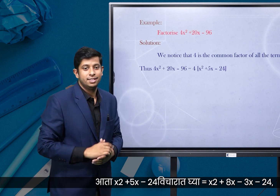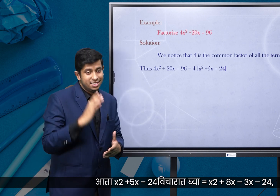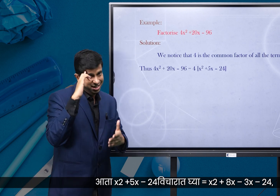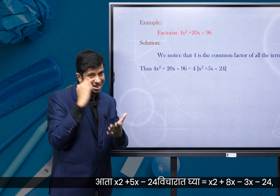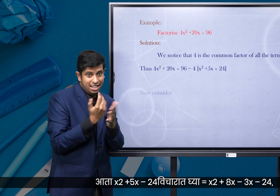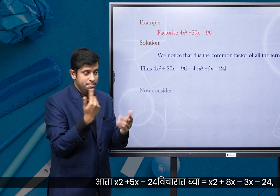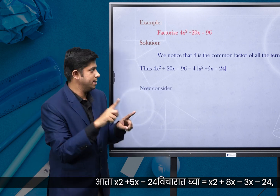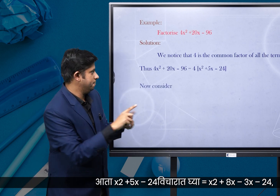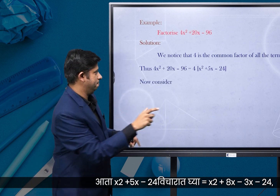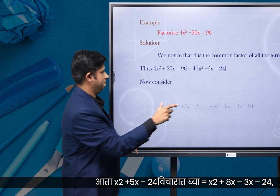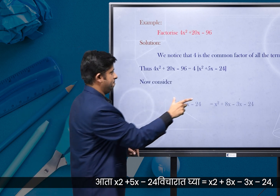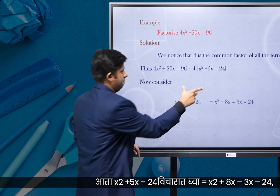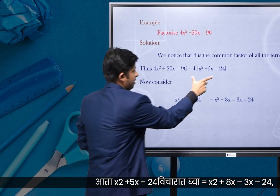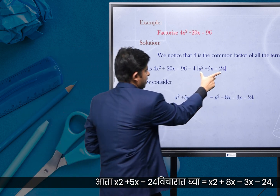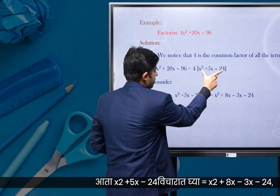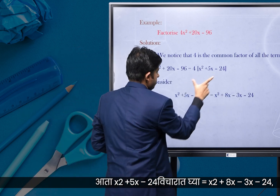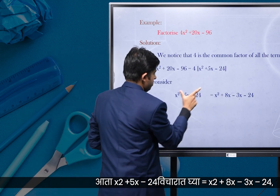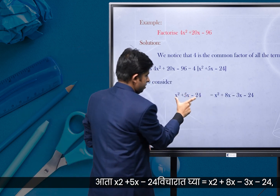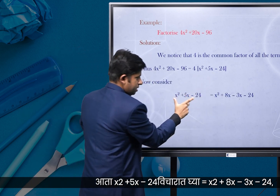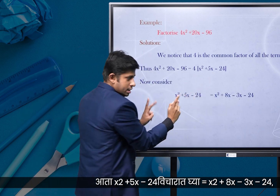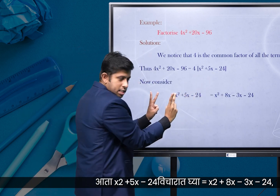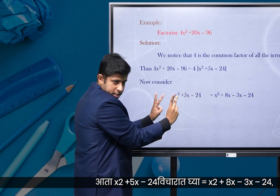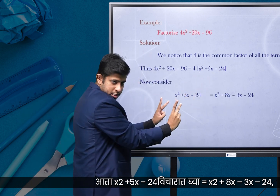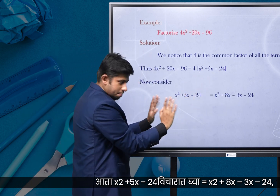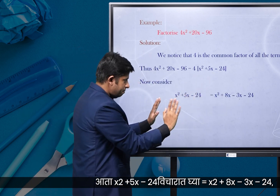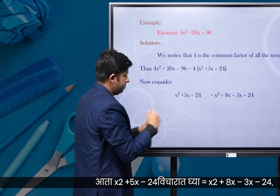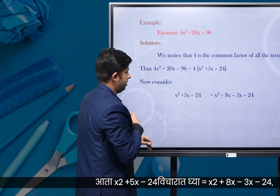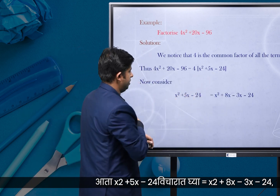आता x वर्ग अधिक 5x वजा 24 विचारात घ्या.